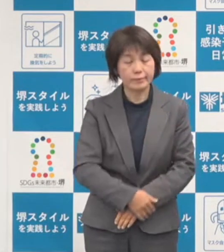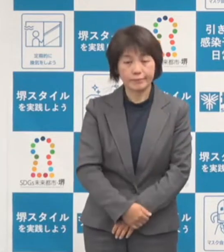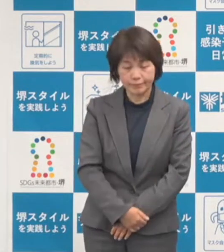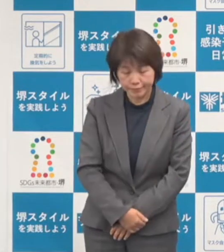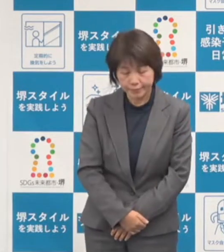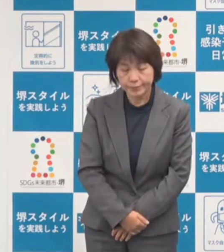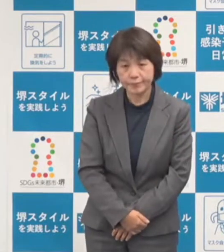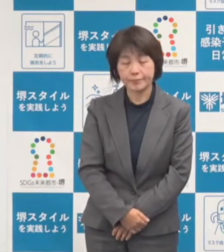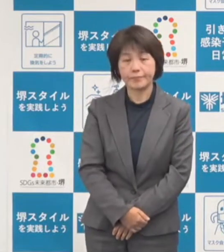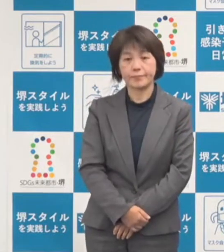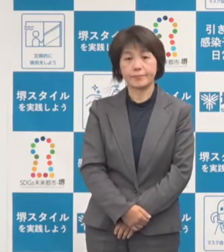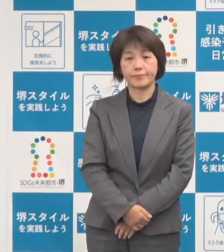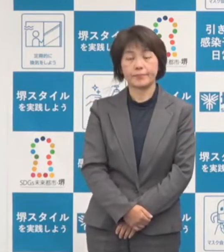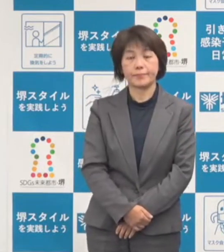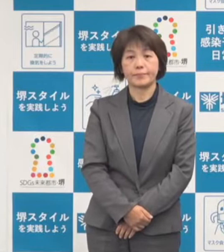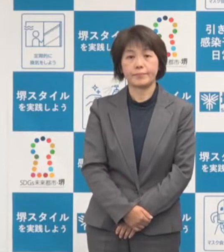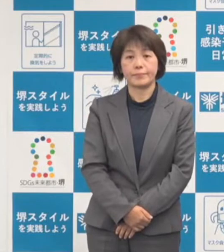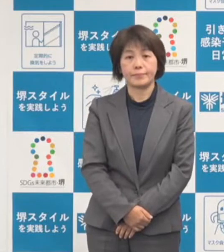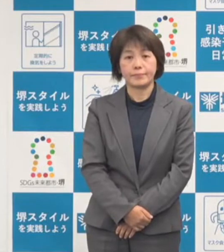す。 くお願いします。